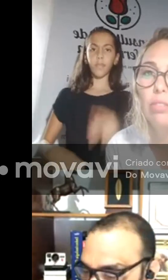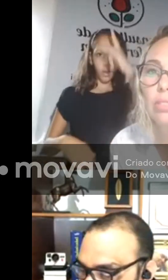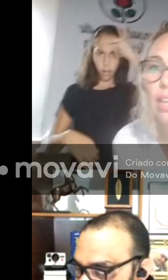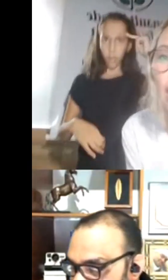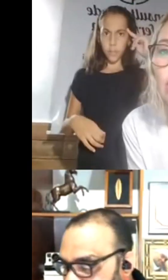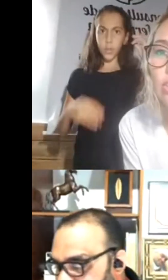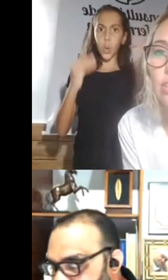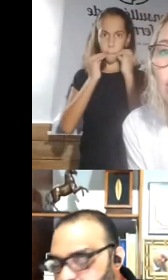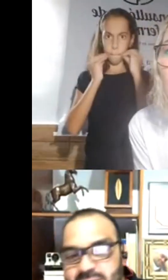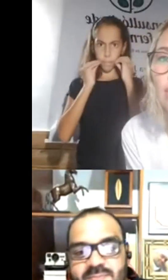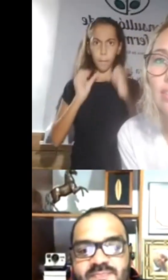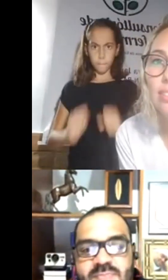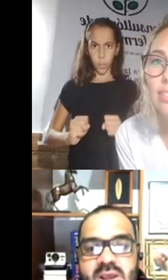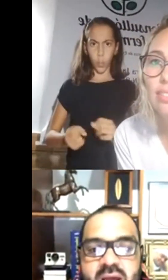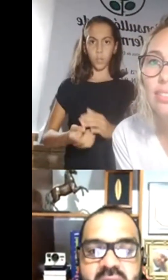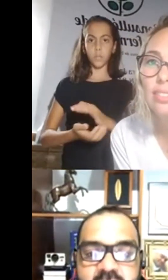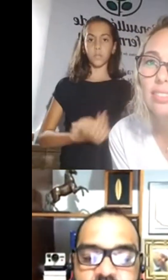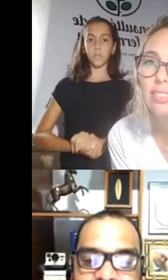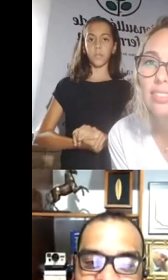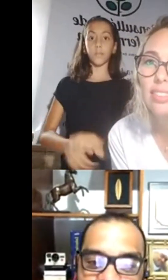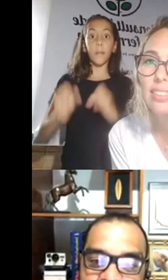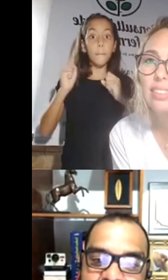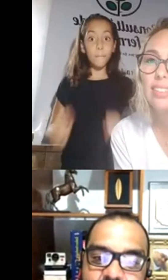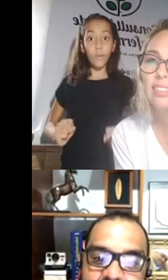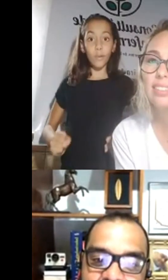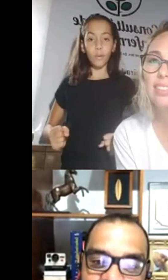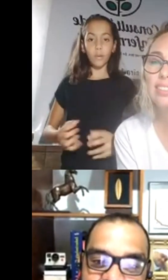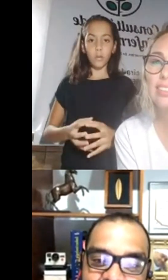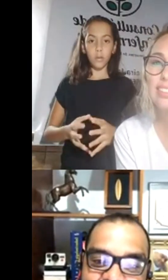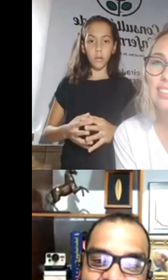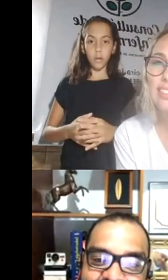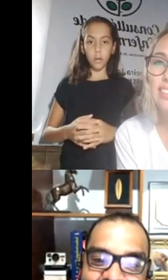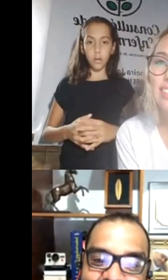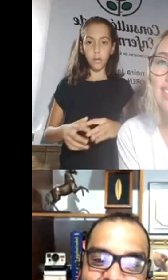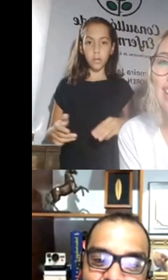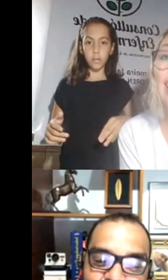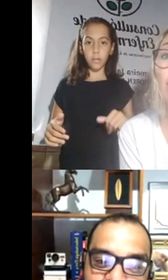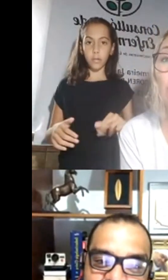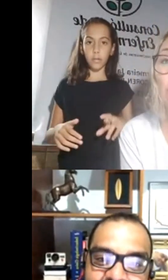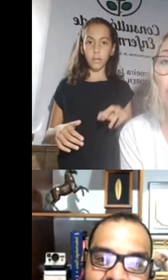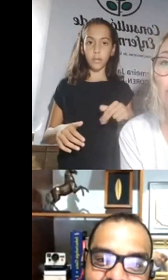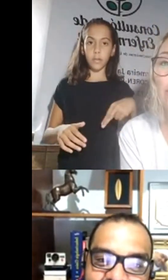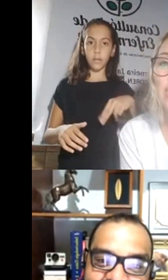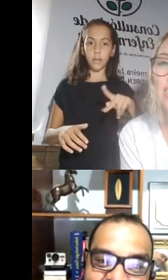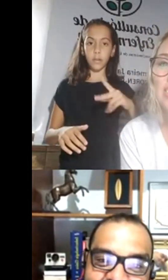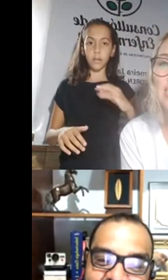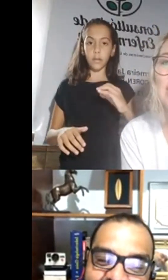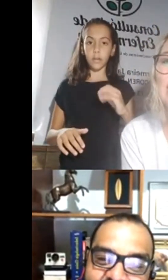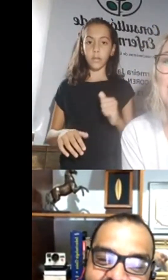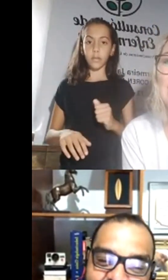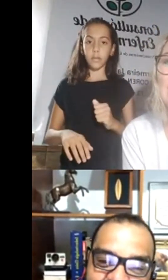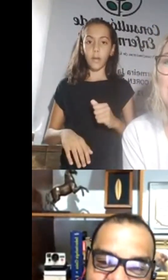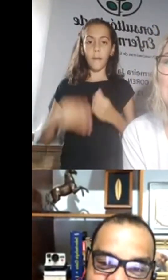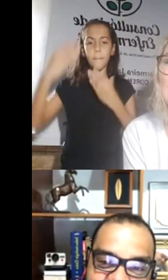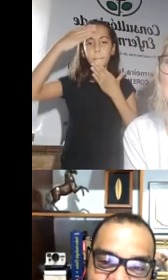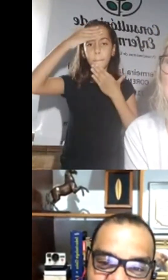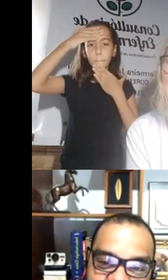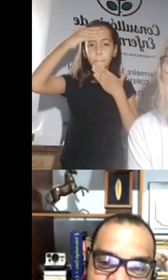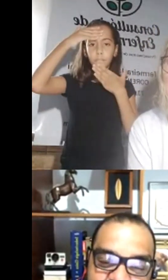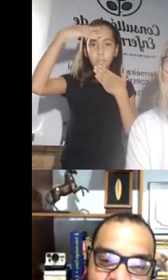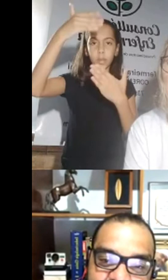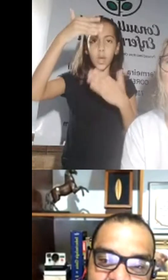fica à vontade. Pessoal aí do Maranhão, muito obrigado aí pela presença,